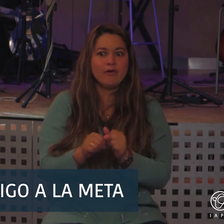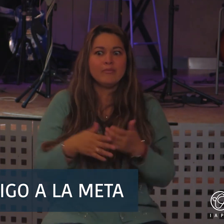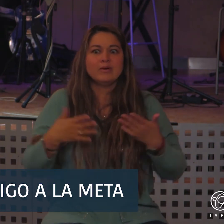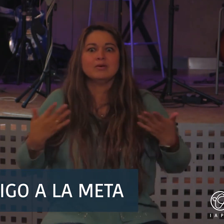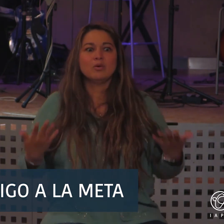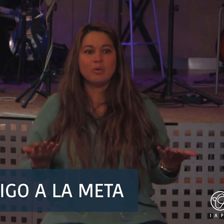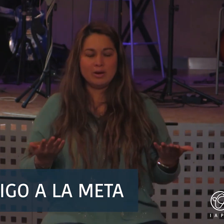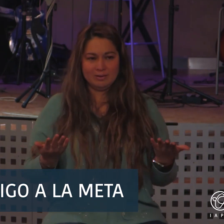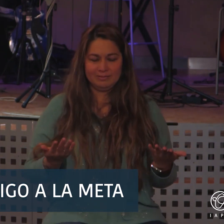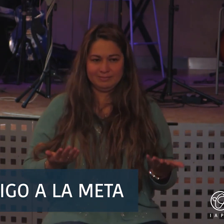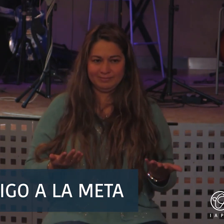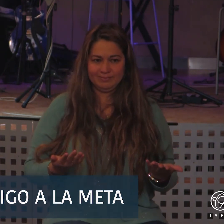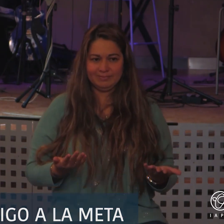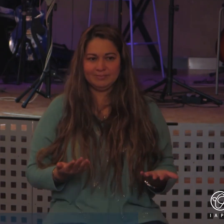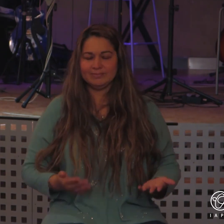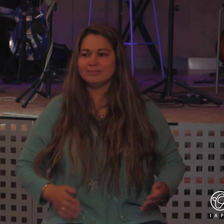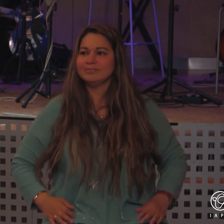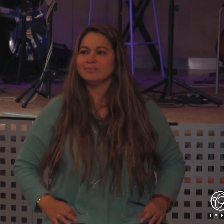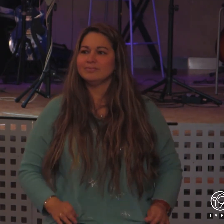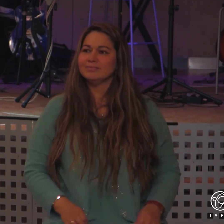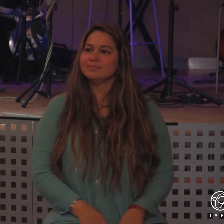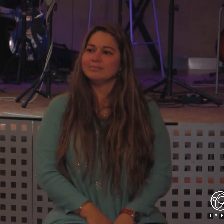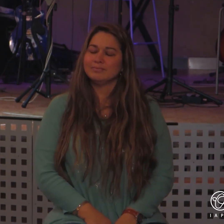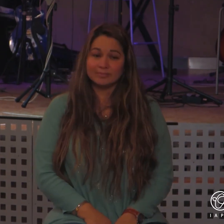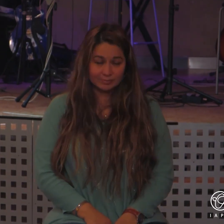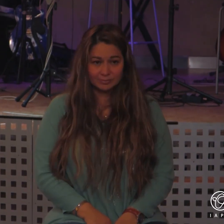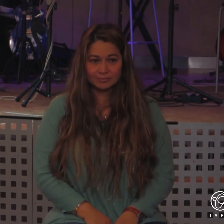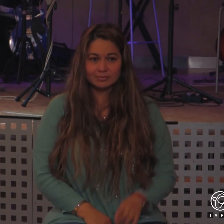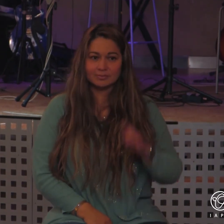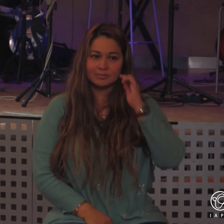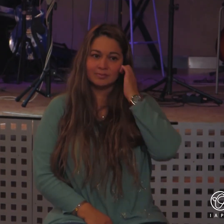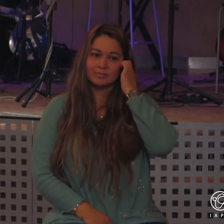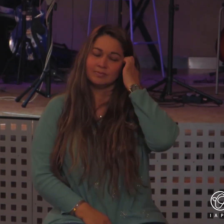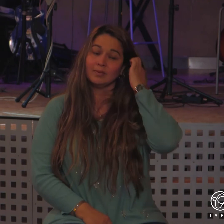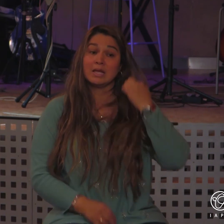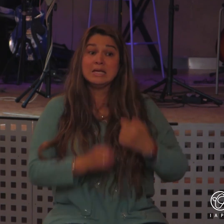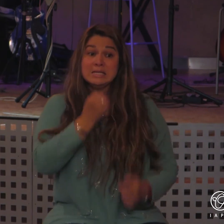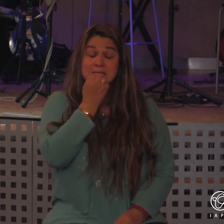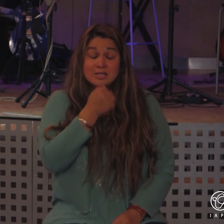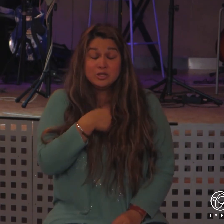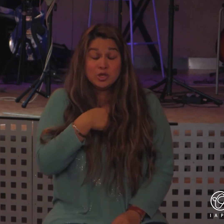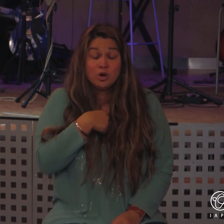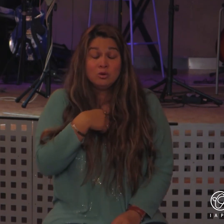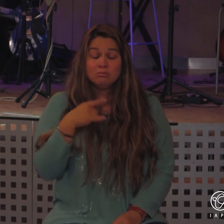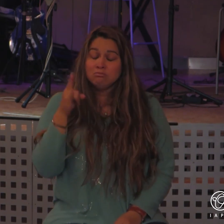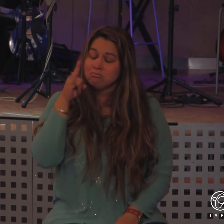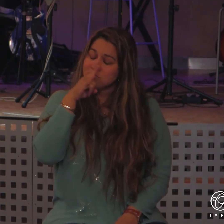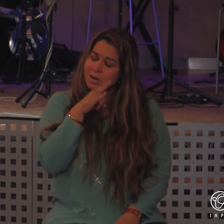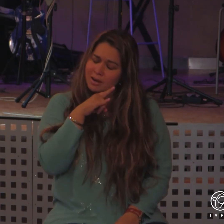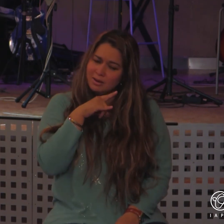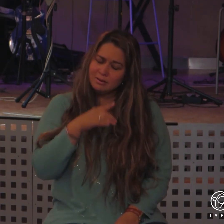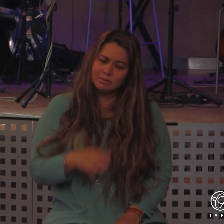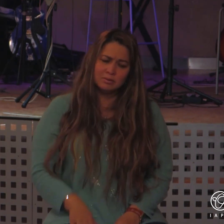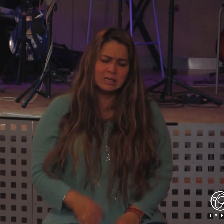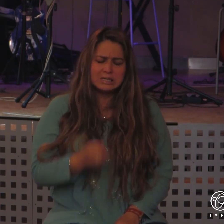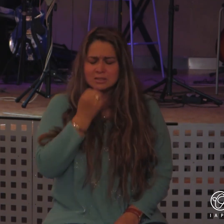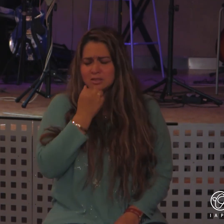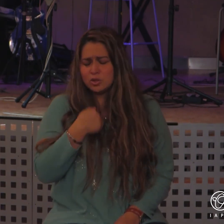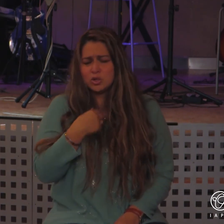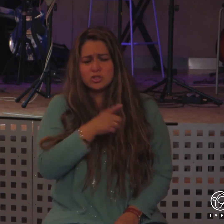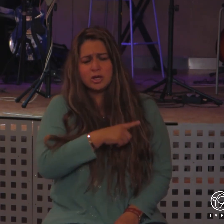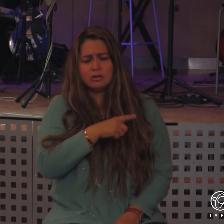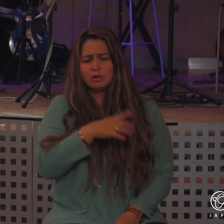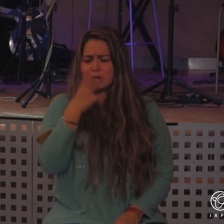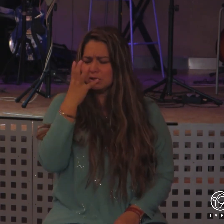ha establecido a lo largo de toda la Escritura. Y es cuando estemos mal, cuando nos sintamos que nadie nos